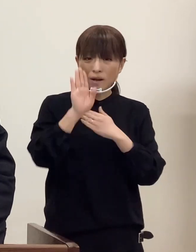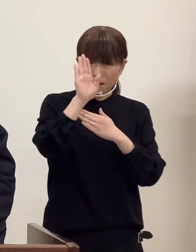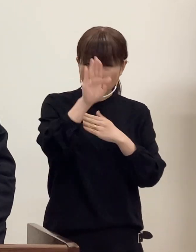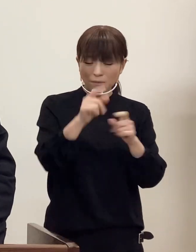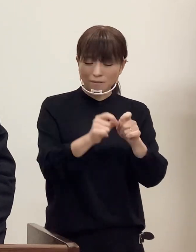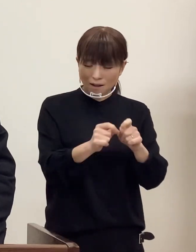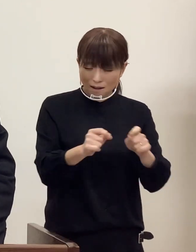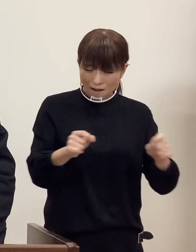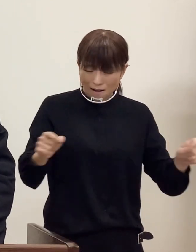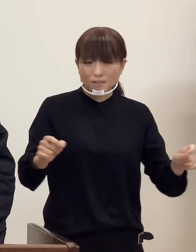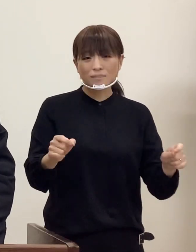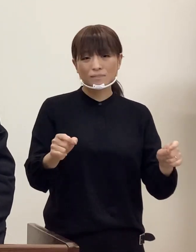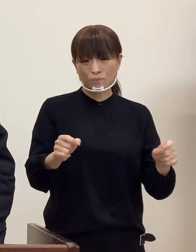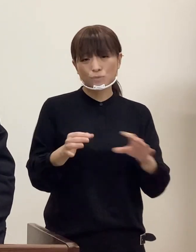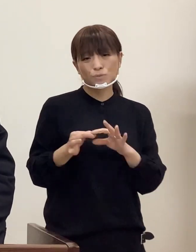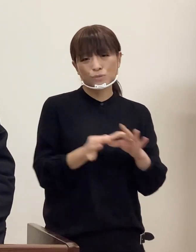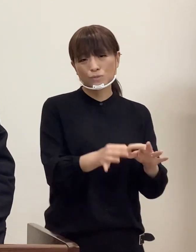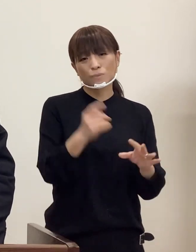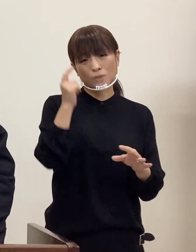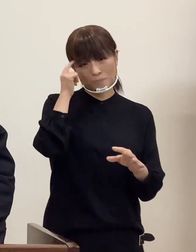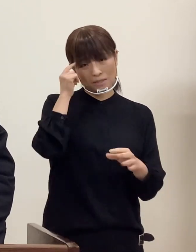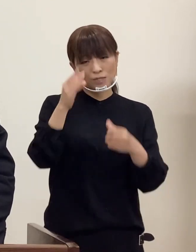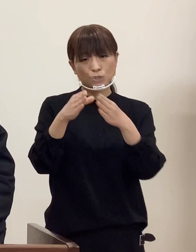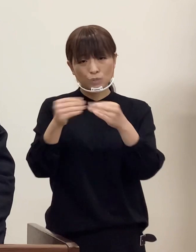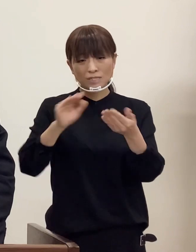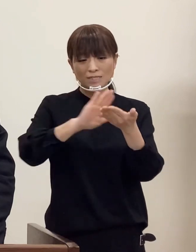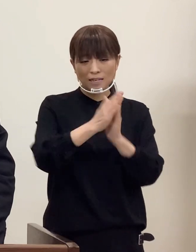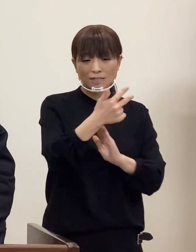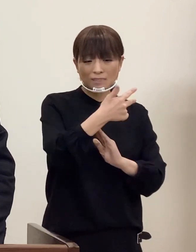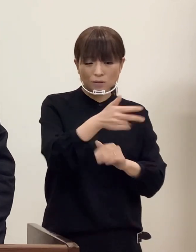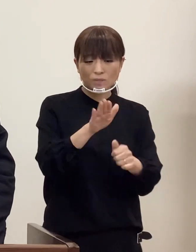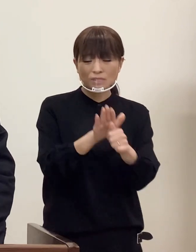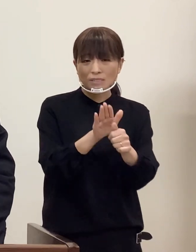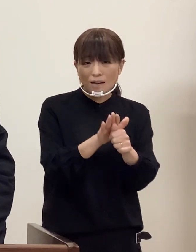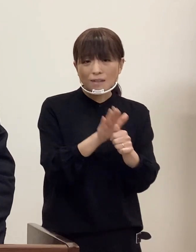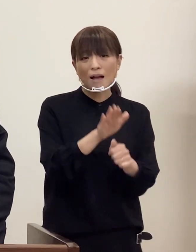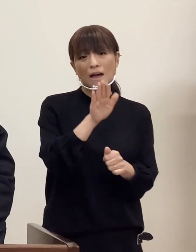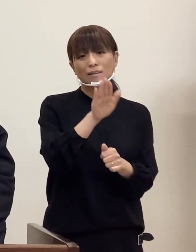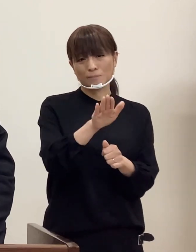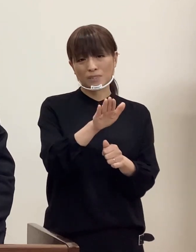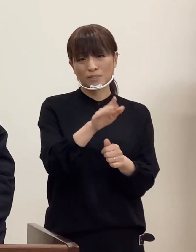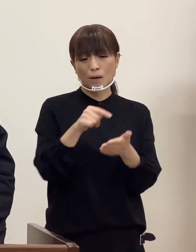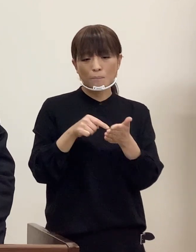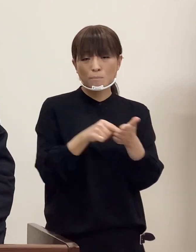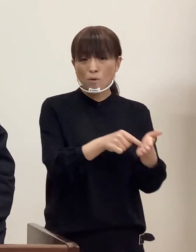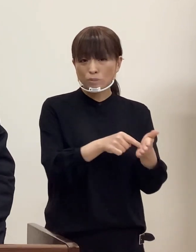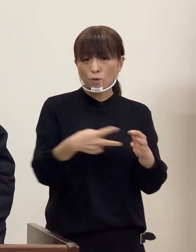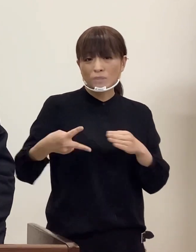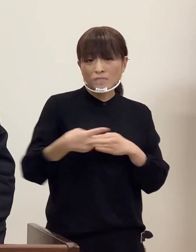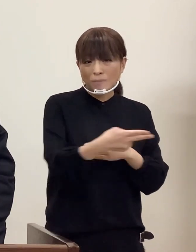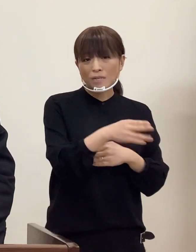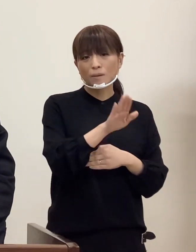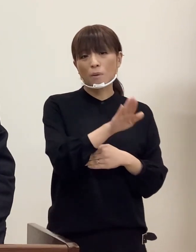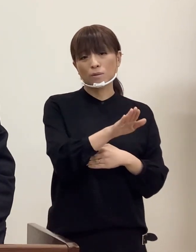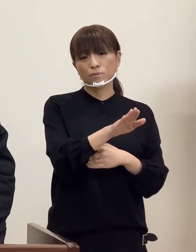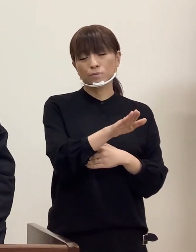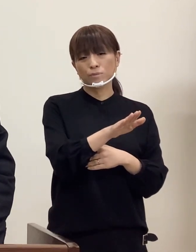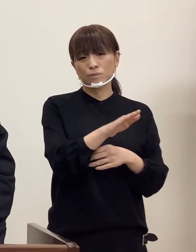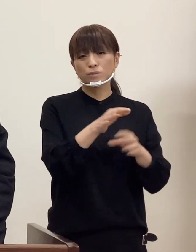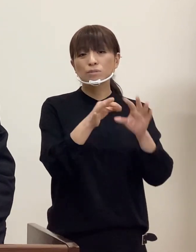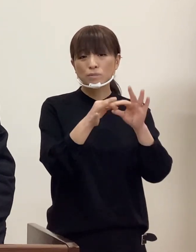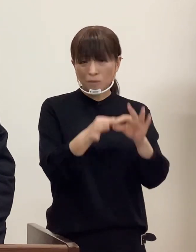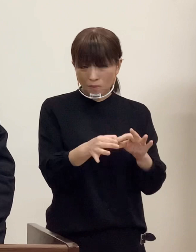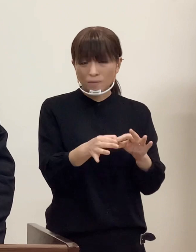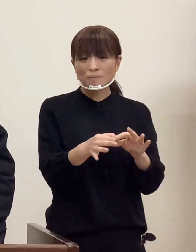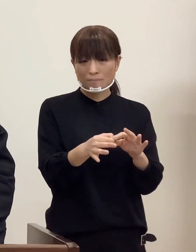長く続きます。国、県、市の支援策がございます。申し込み期限があるものもございますので、ご確